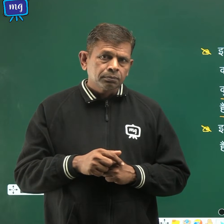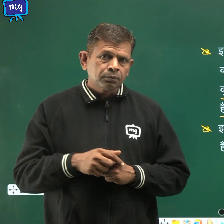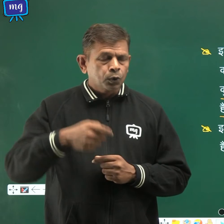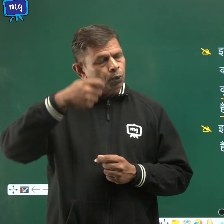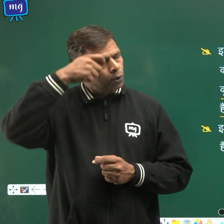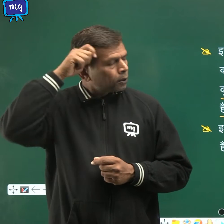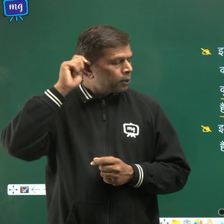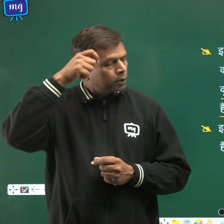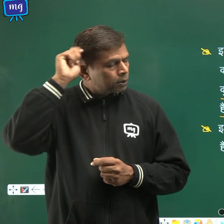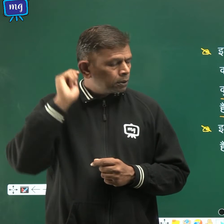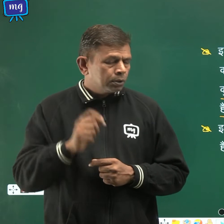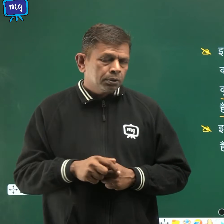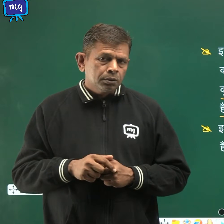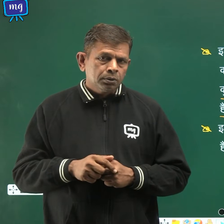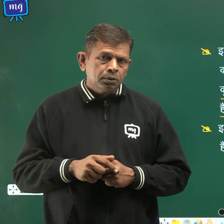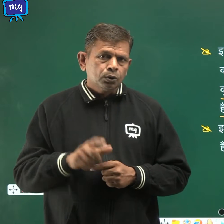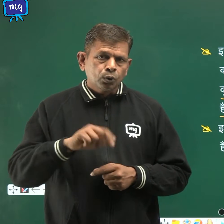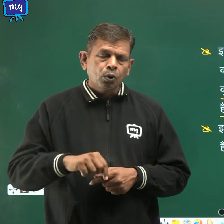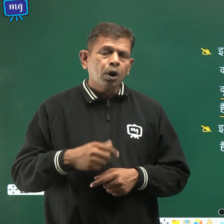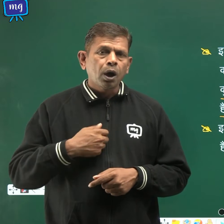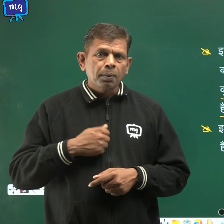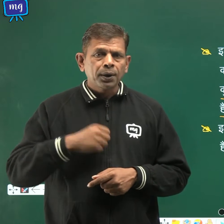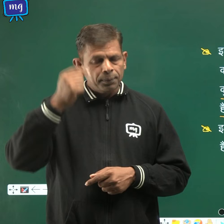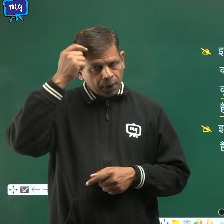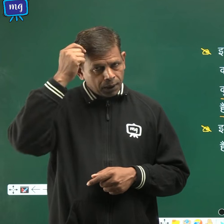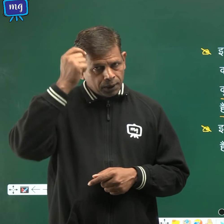कंघी करते हैं तो हमारे बाल